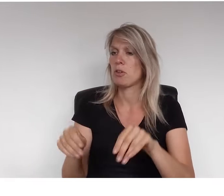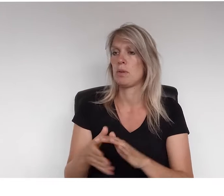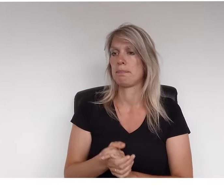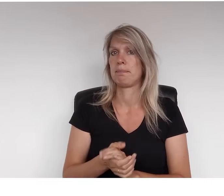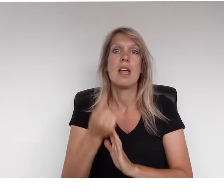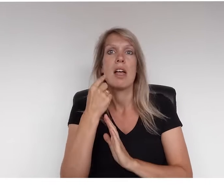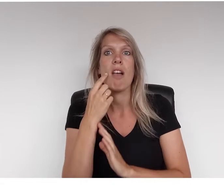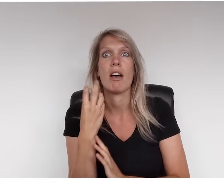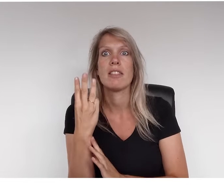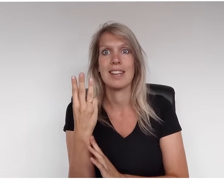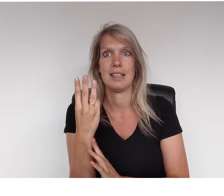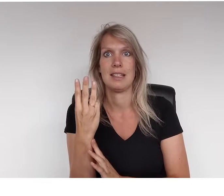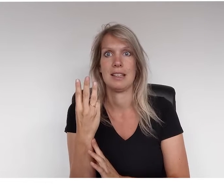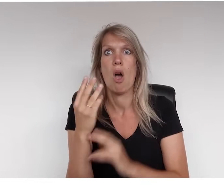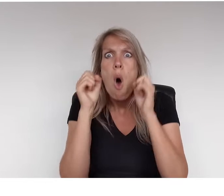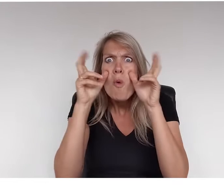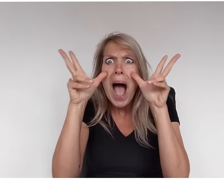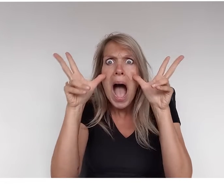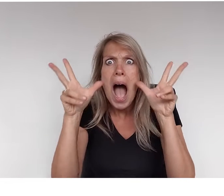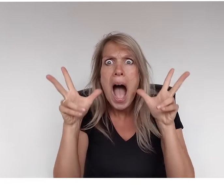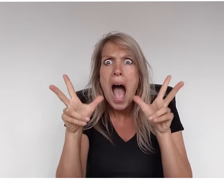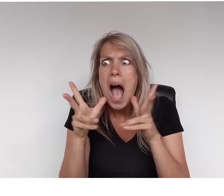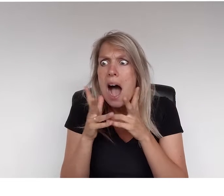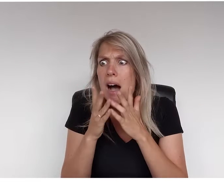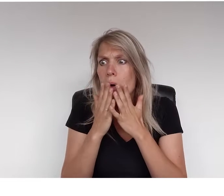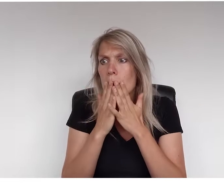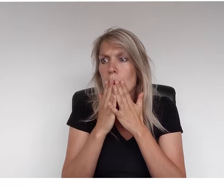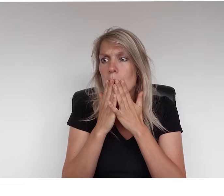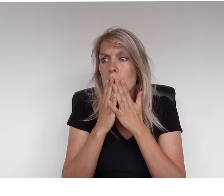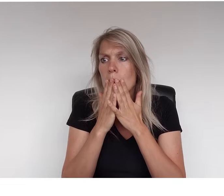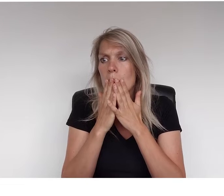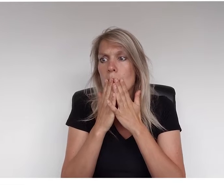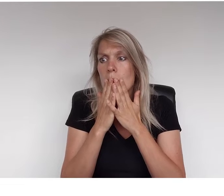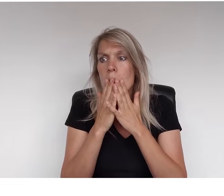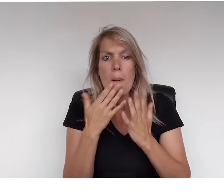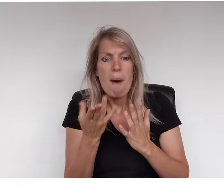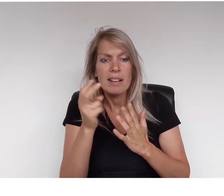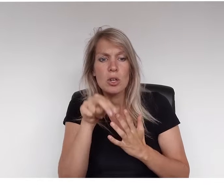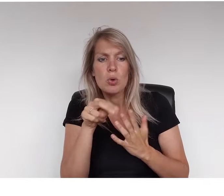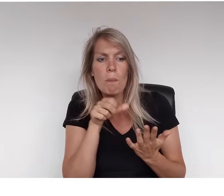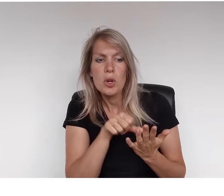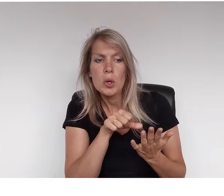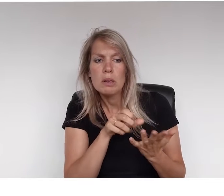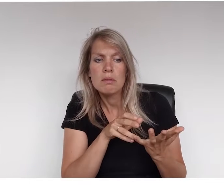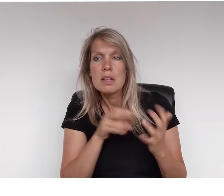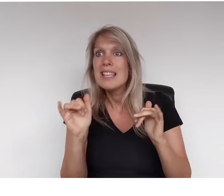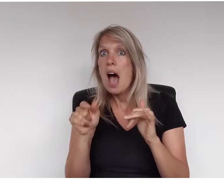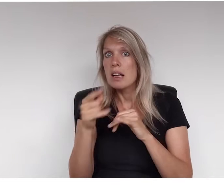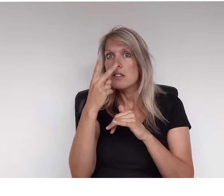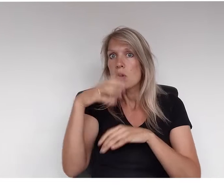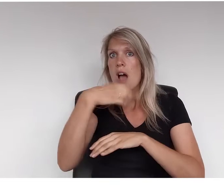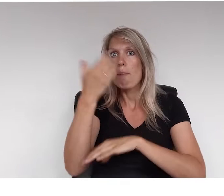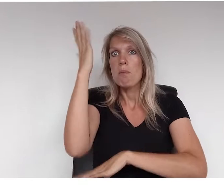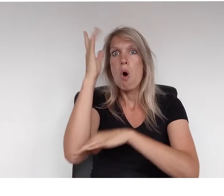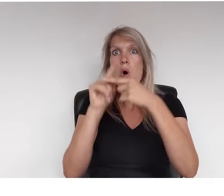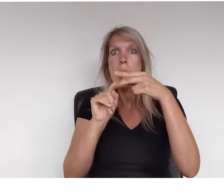Dag 3. Oh. Wauw. Mag ik erop drukken nu? Ja, ik zie... Kijk, ik zie een appelboom. Ja, ik zie ook een perenboom. Ja, oké,